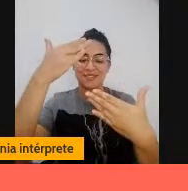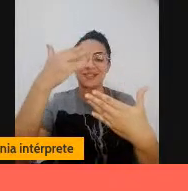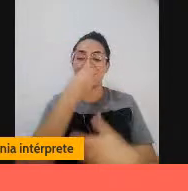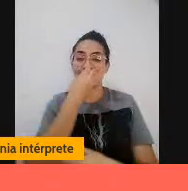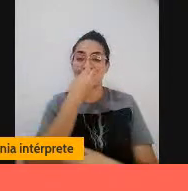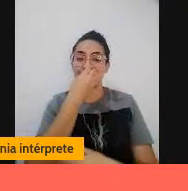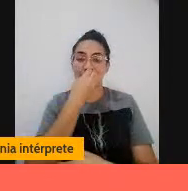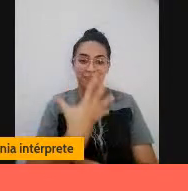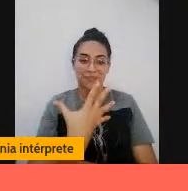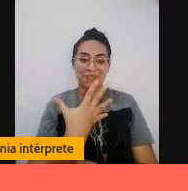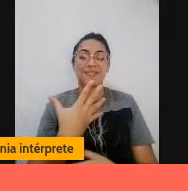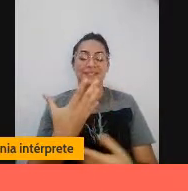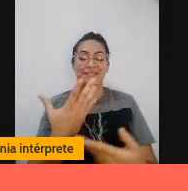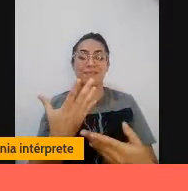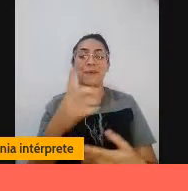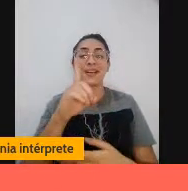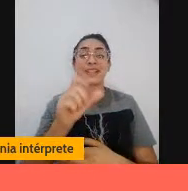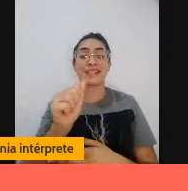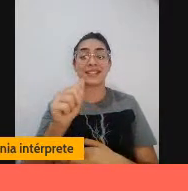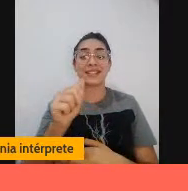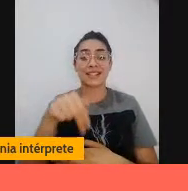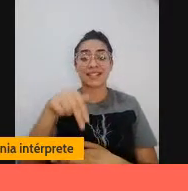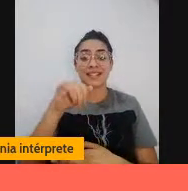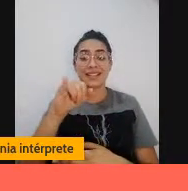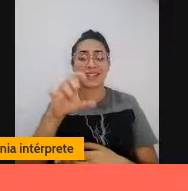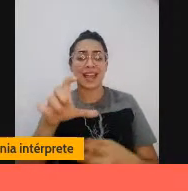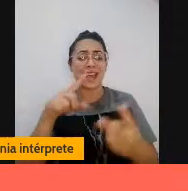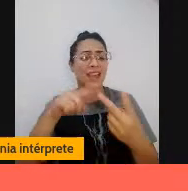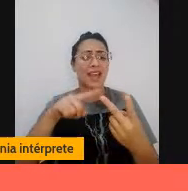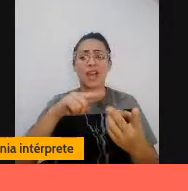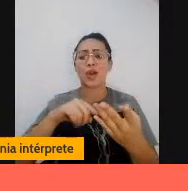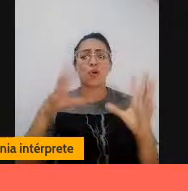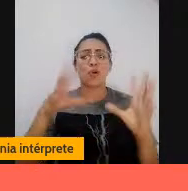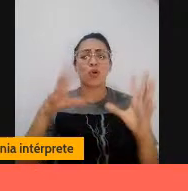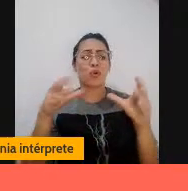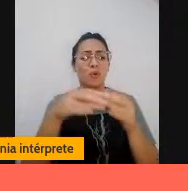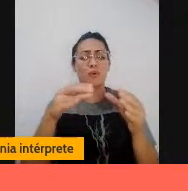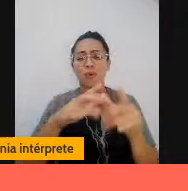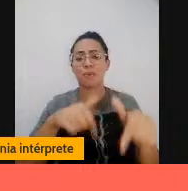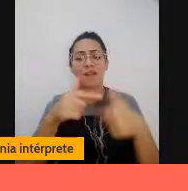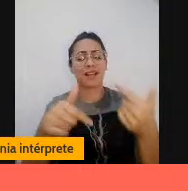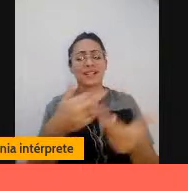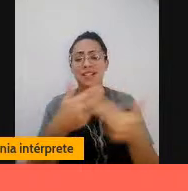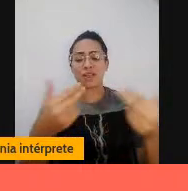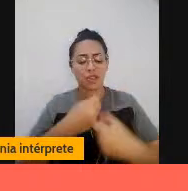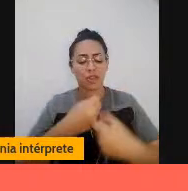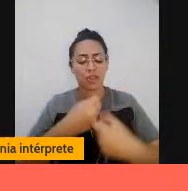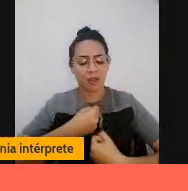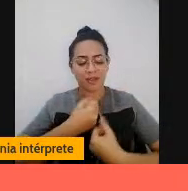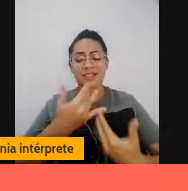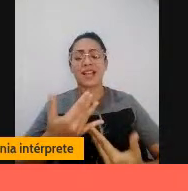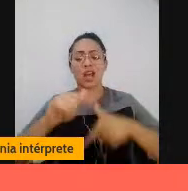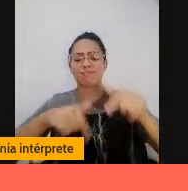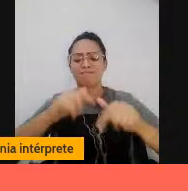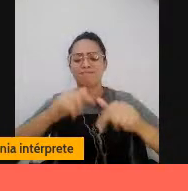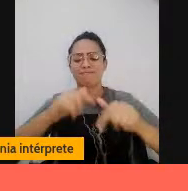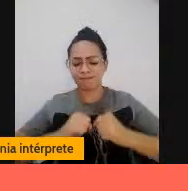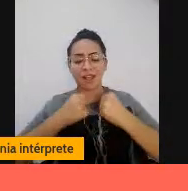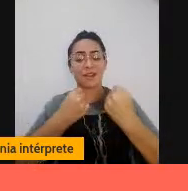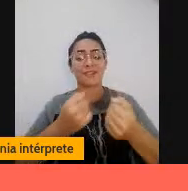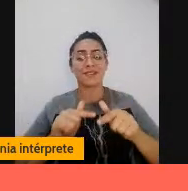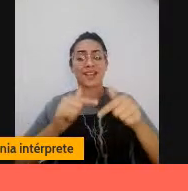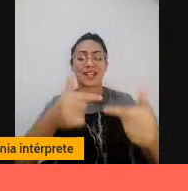Dias, Daniel, Késia, Tereza, né, que se doaram mesmo por muito